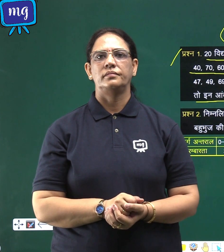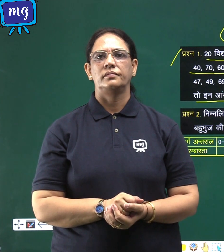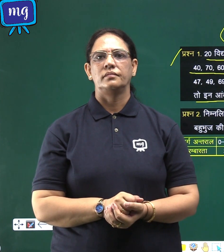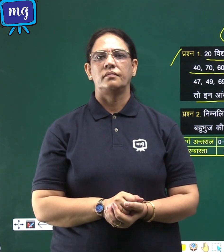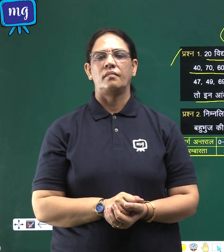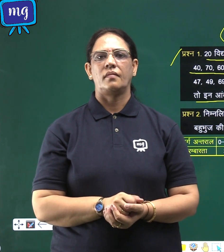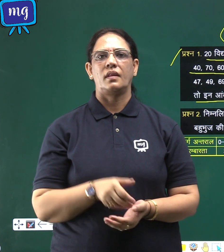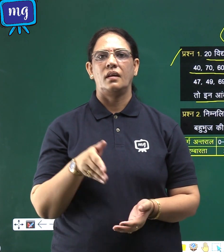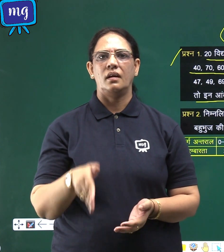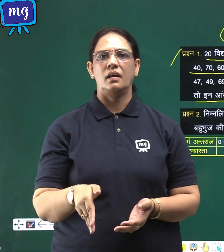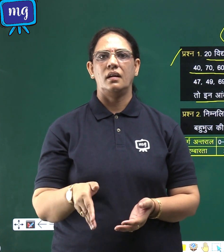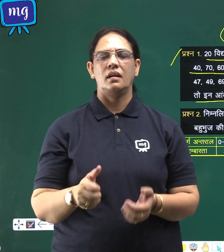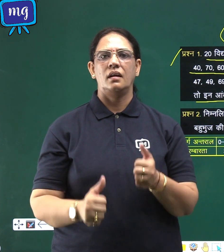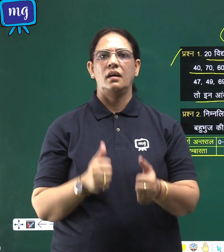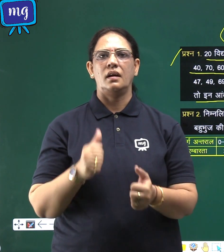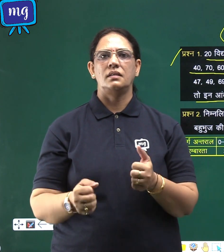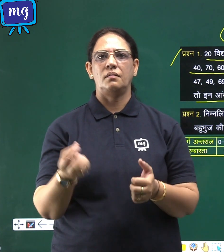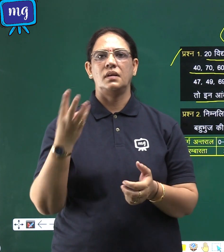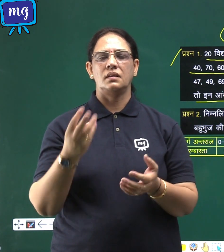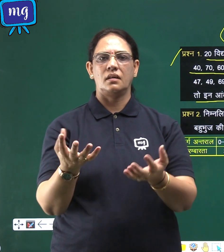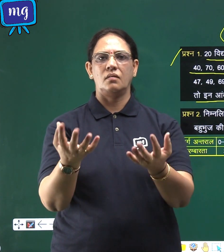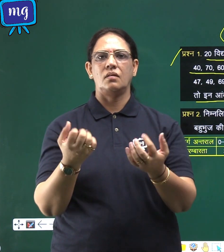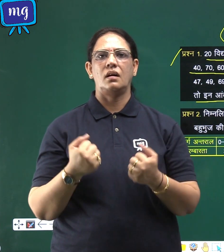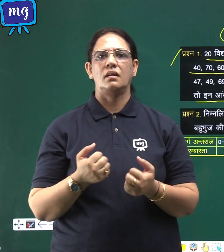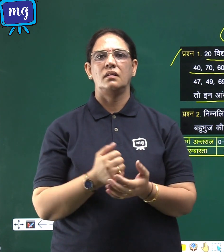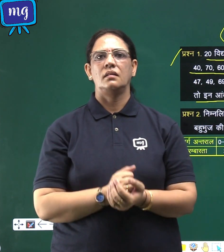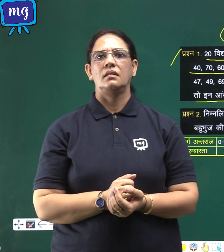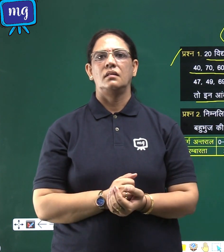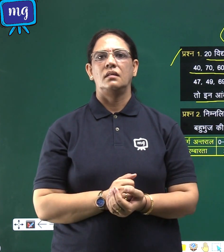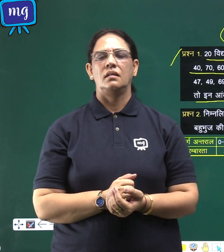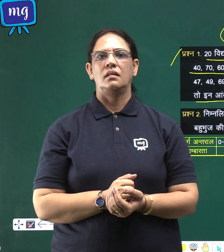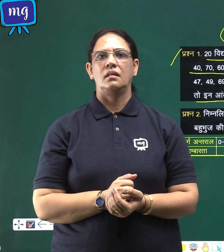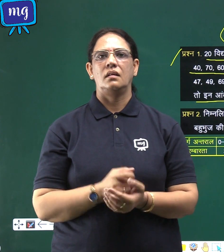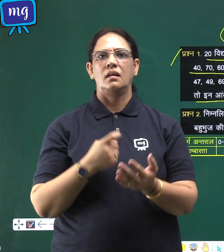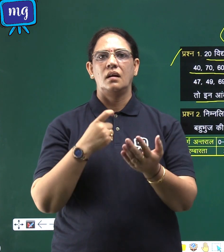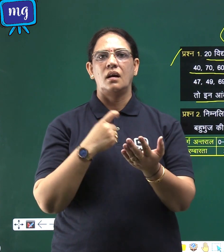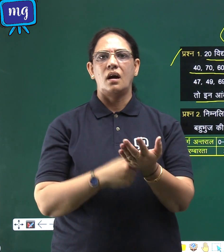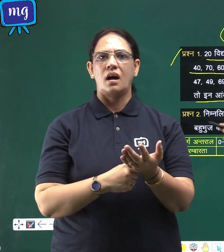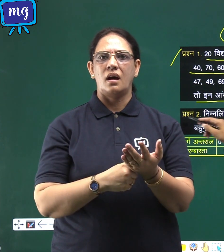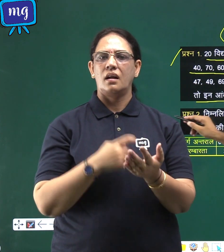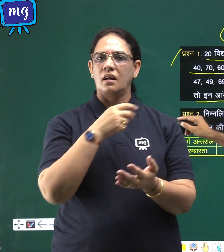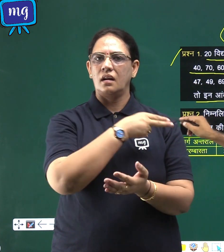इन आकडों का परिशर आर क्या है,